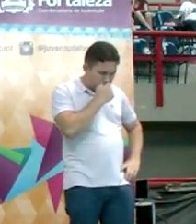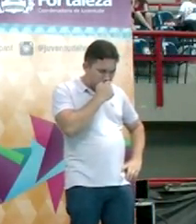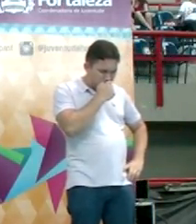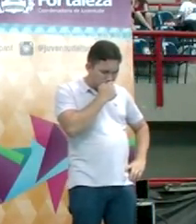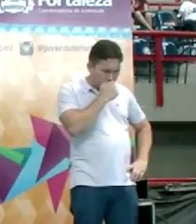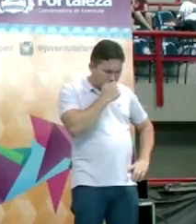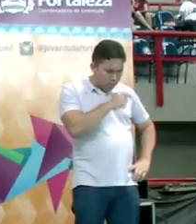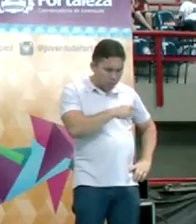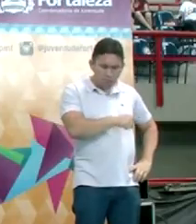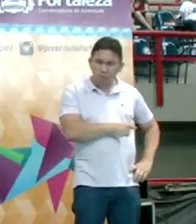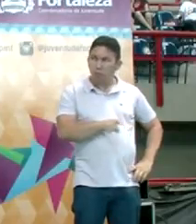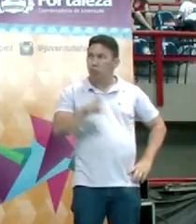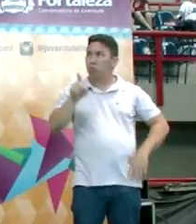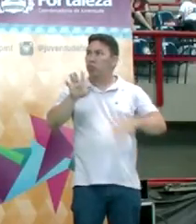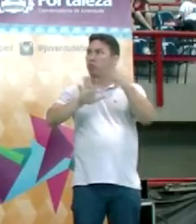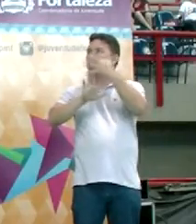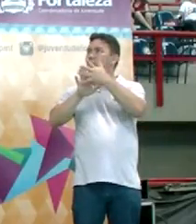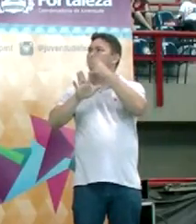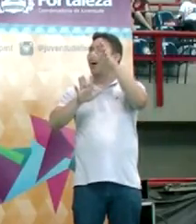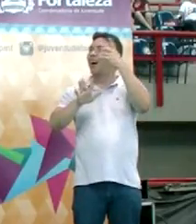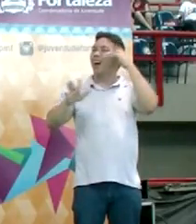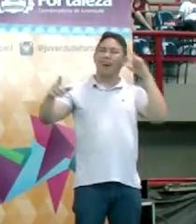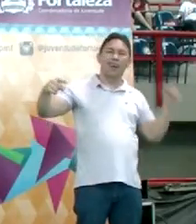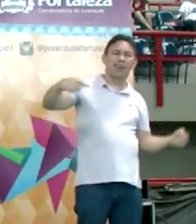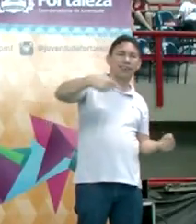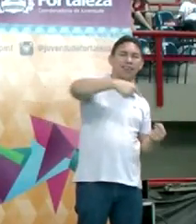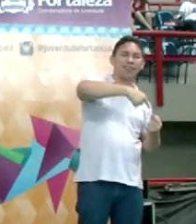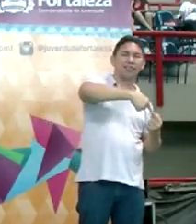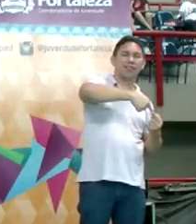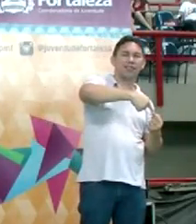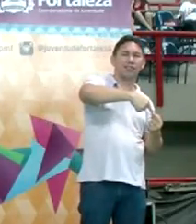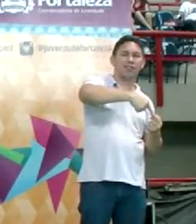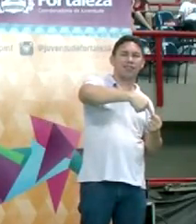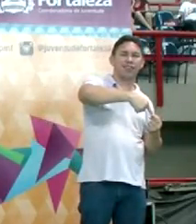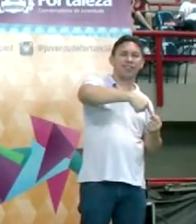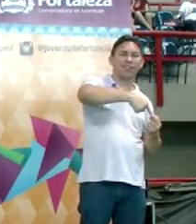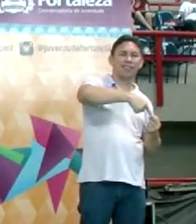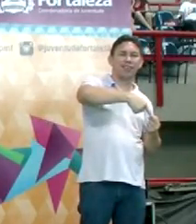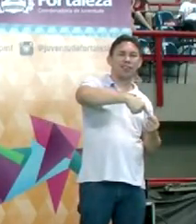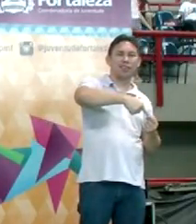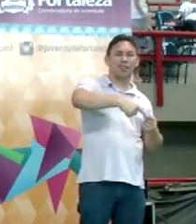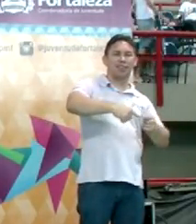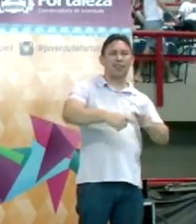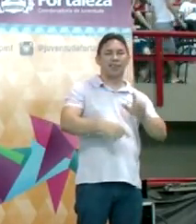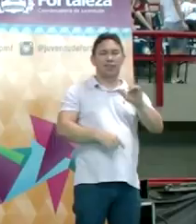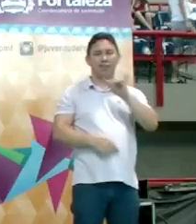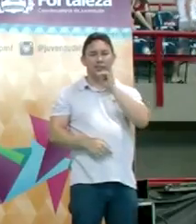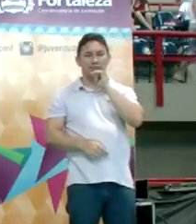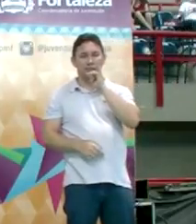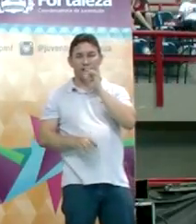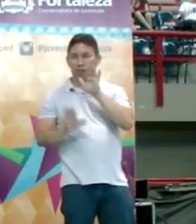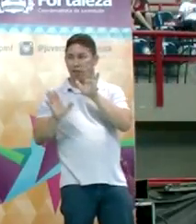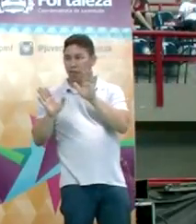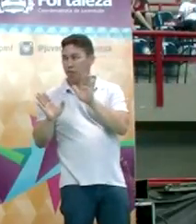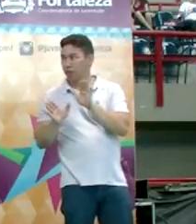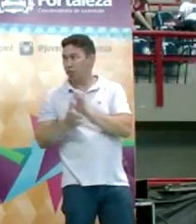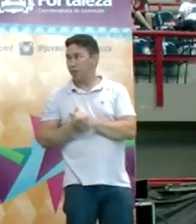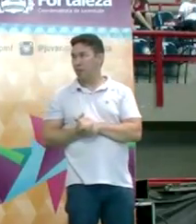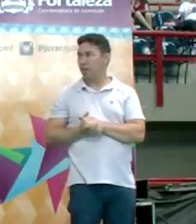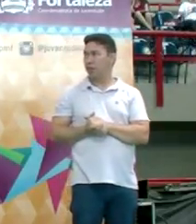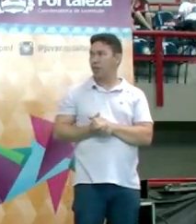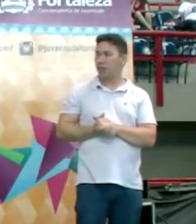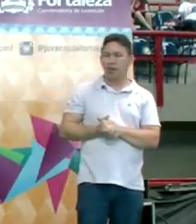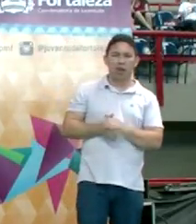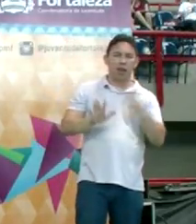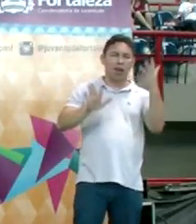né, o que o texto vai tratar, tá bom? Nunca faça da seguinte forma, não é isso que eu estou dizendo, viu?